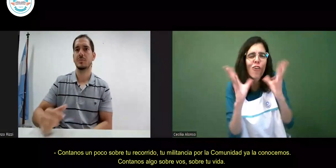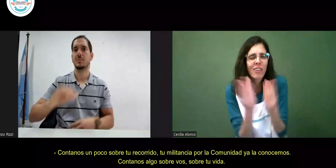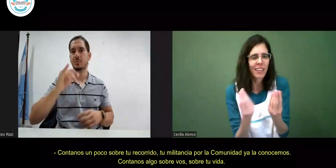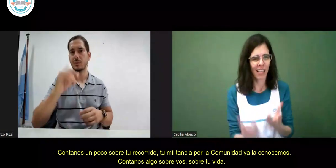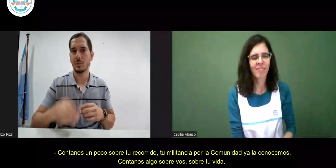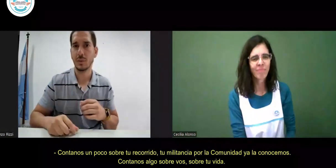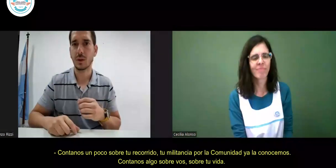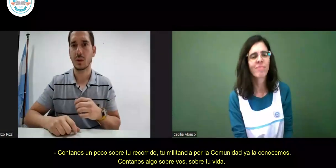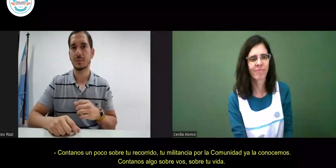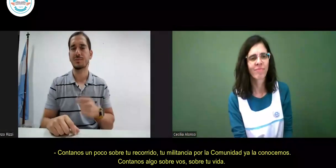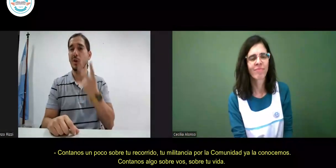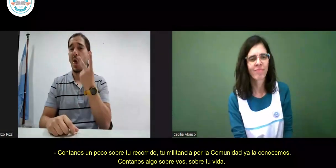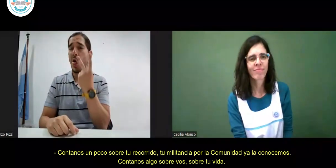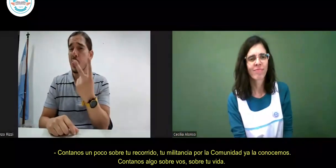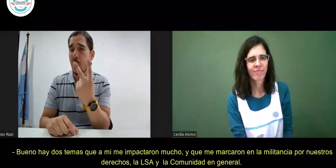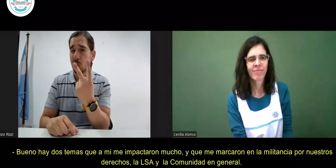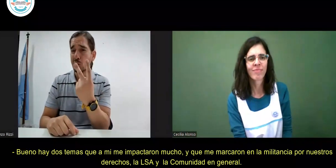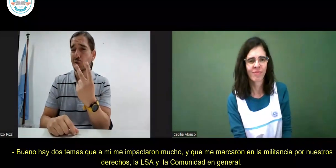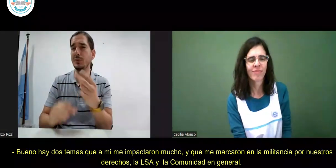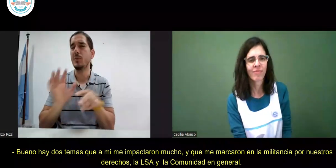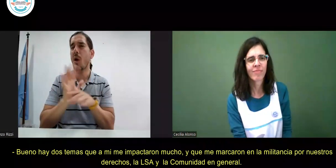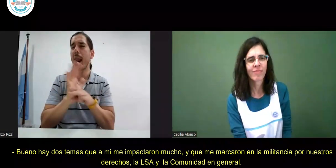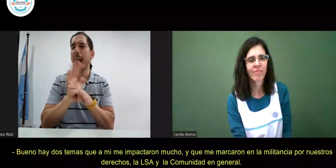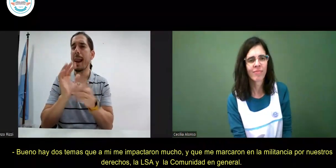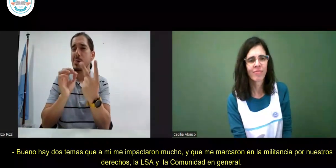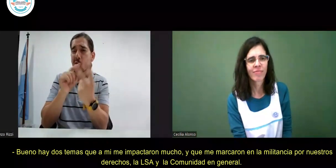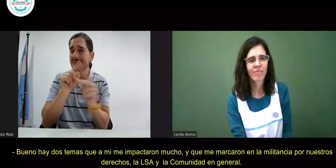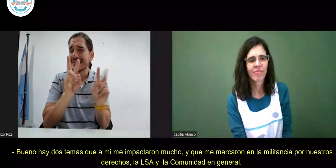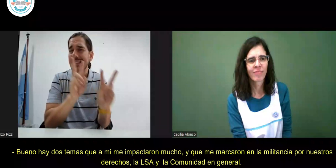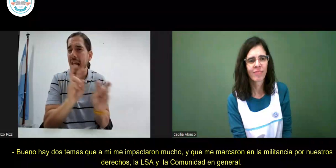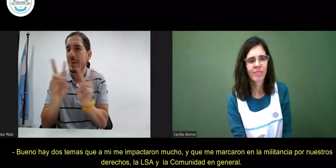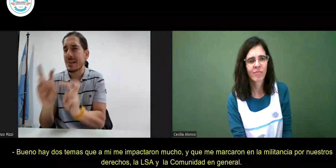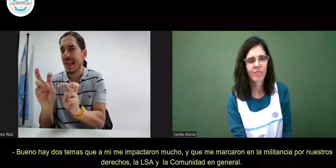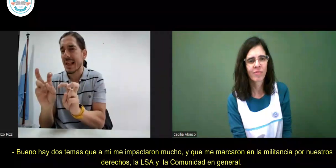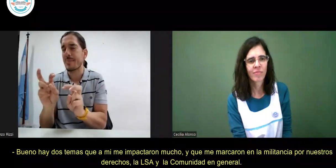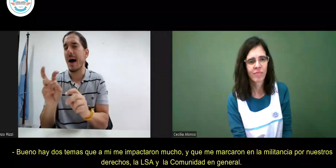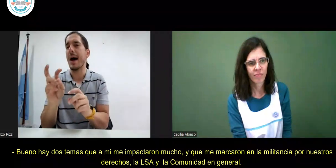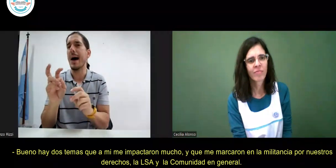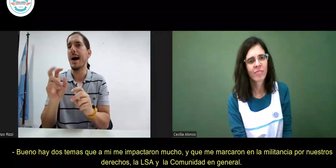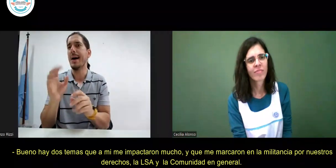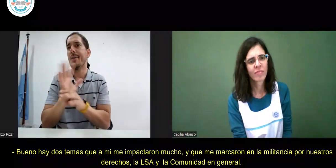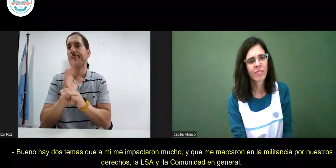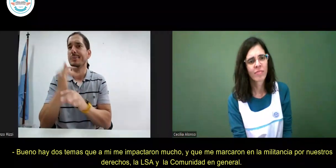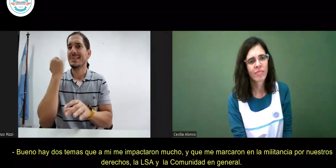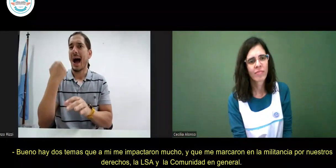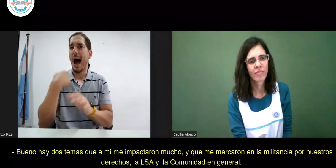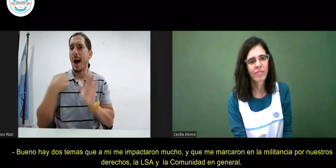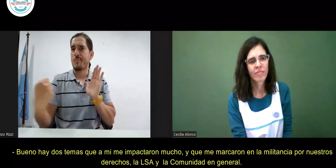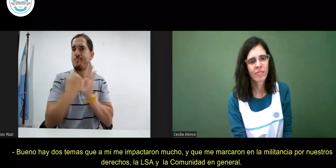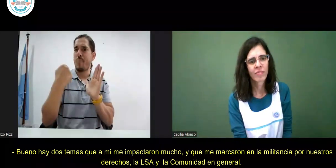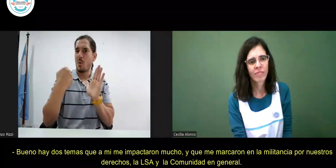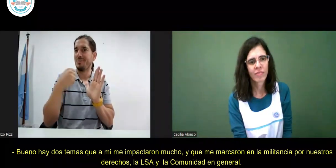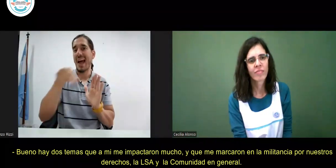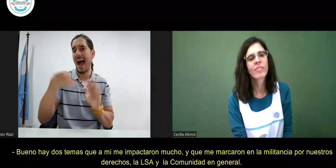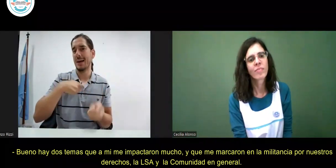vos, sobre tu vida. Bueno, hay 2 temas que a mí me impactaron mucho y que